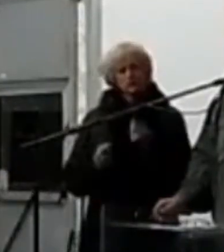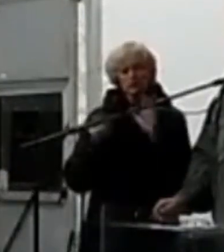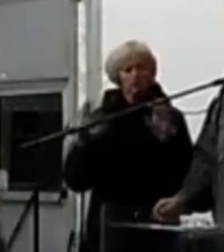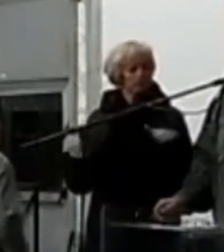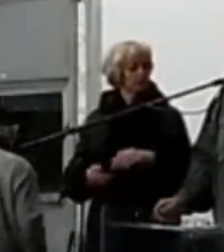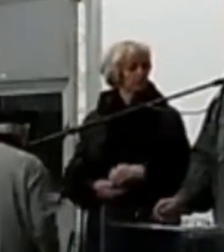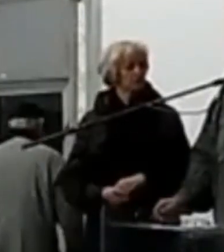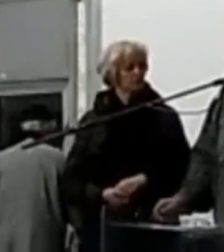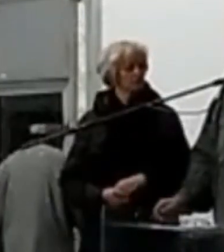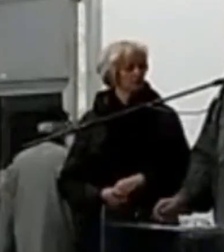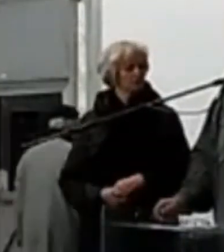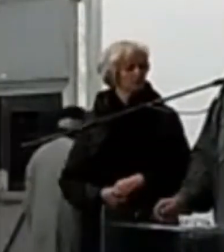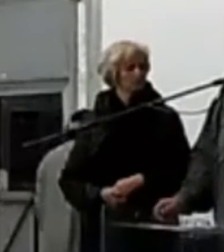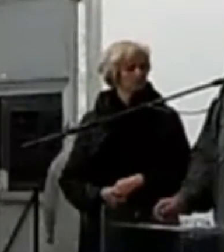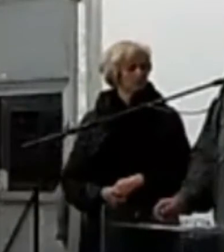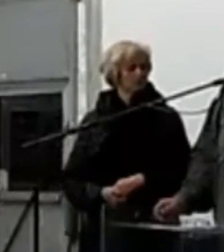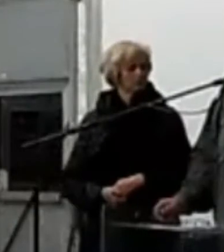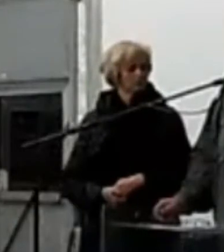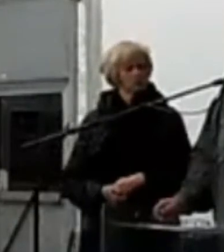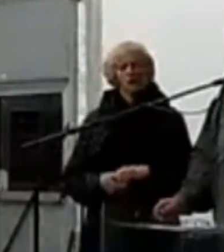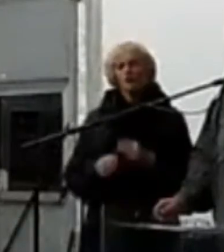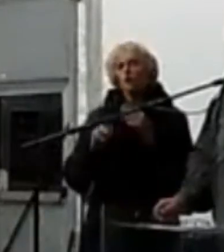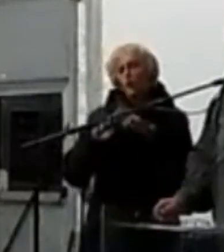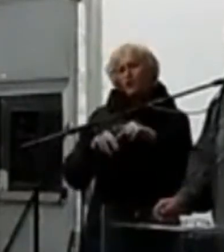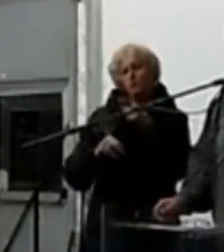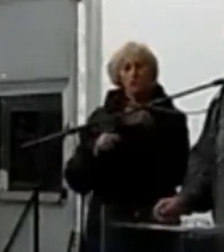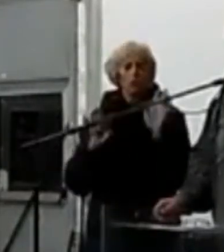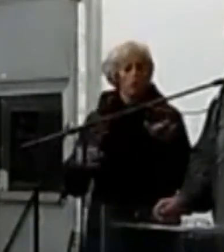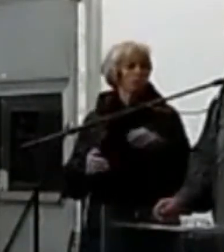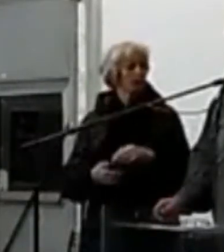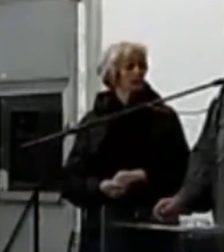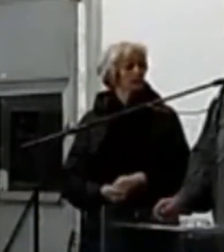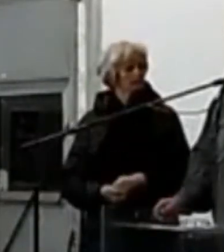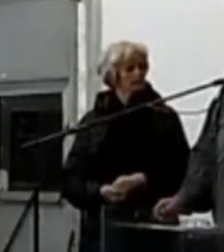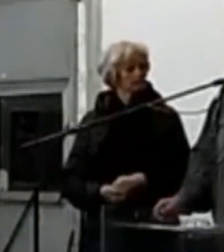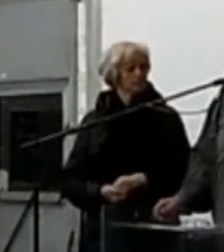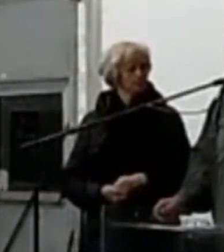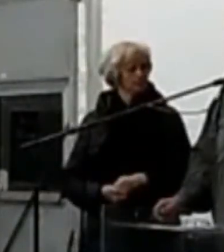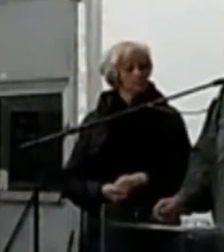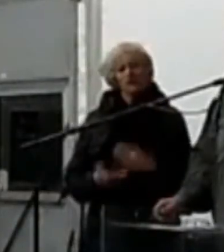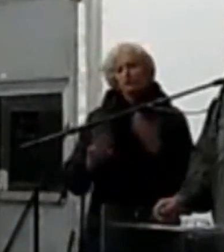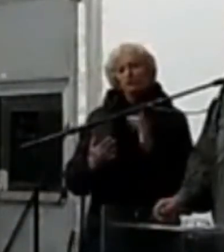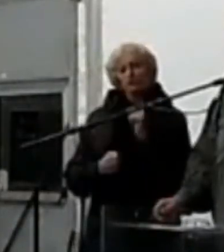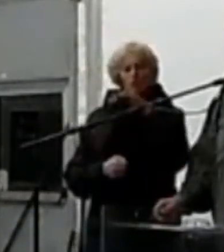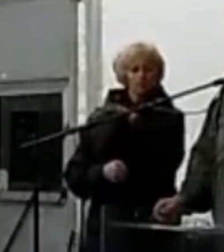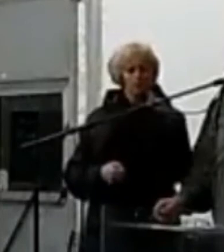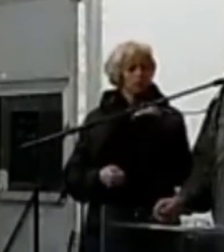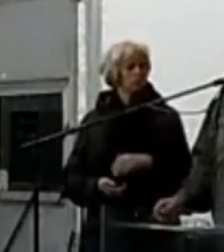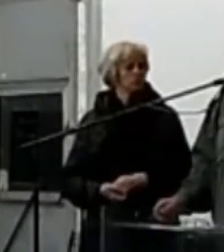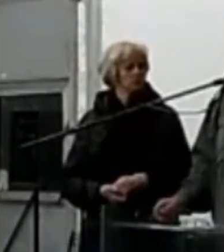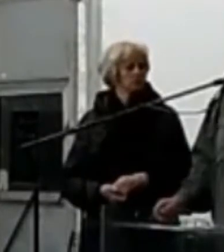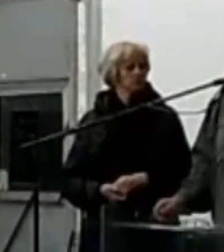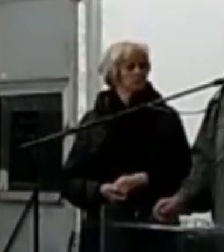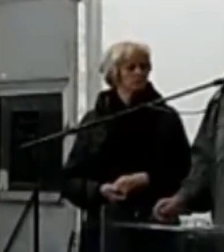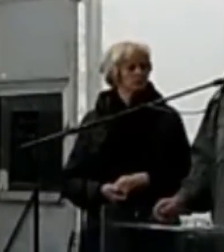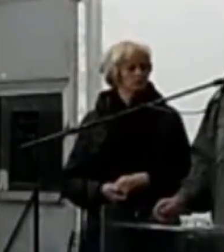ptica. U našim golubarnicima i pičarnicima higijena je na vrlo visokom nivou. Može se